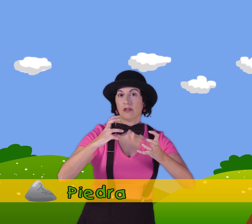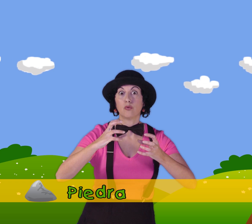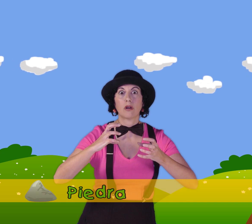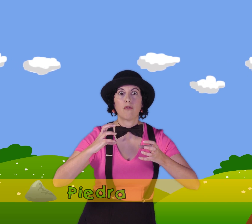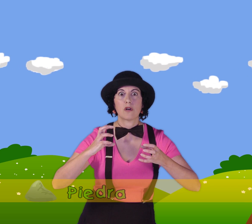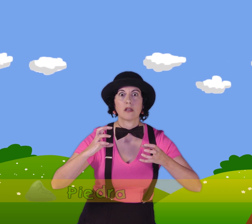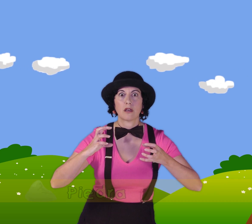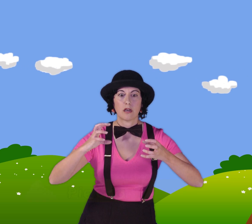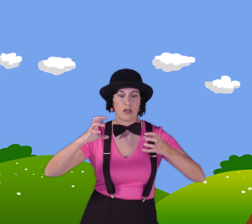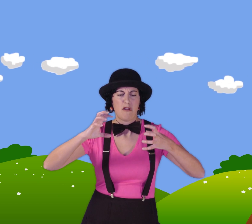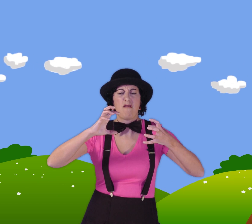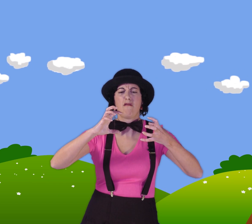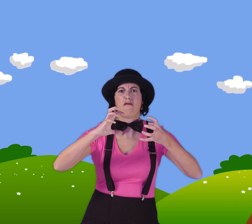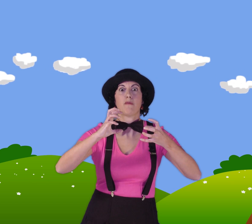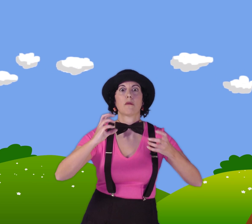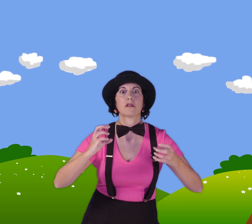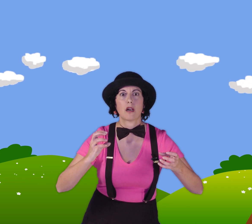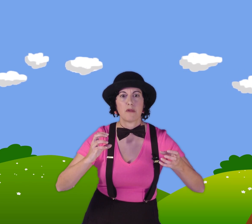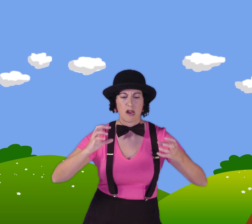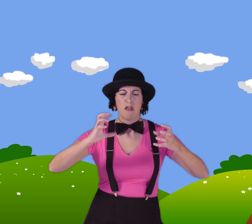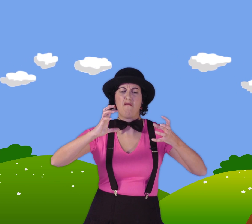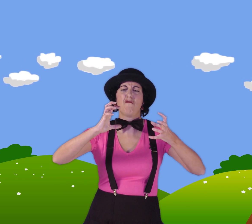Con toda la fuerza del gigante. Empezó a aplastar la piedra.